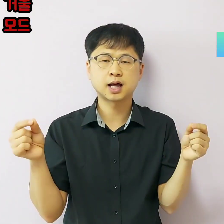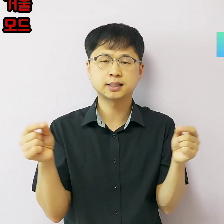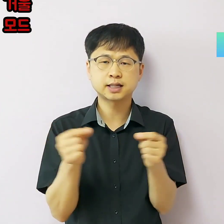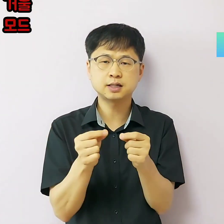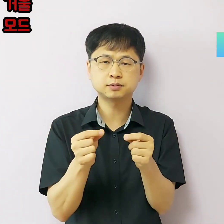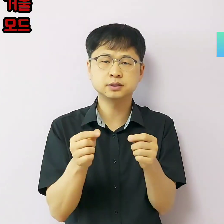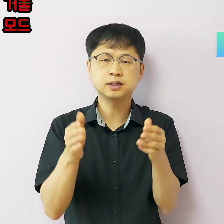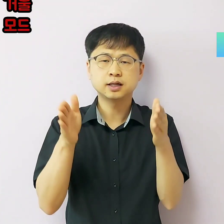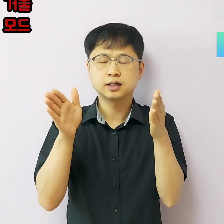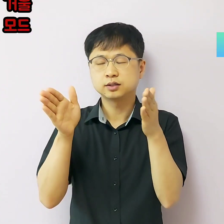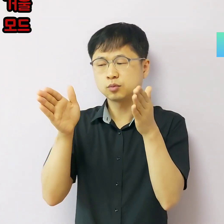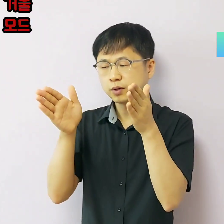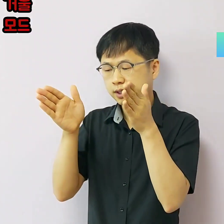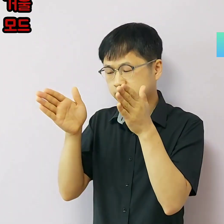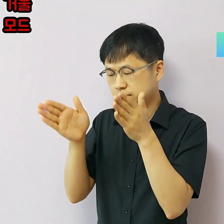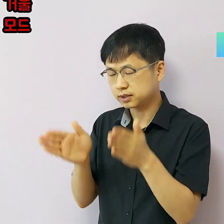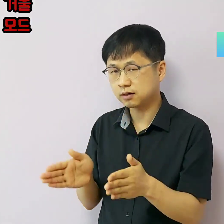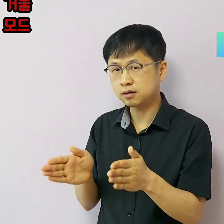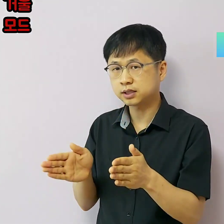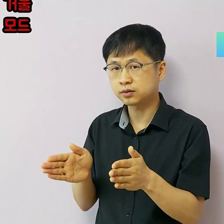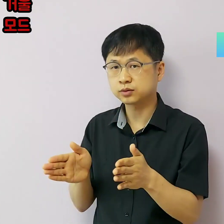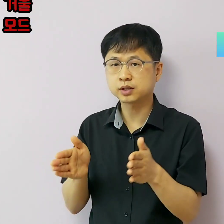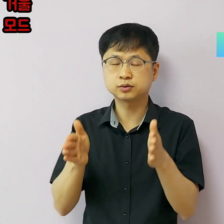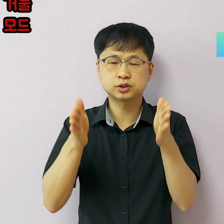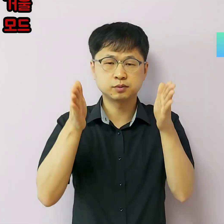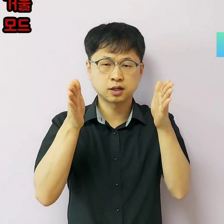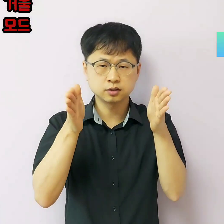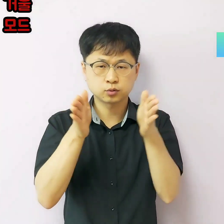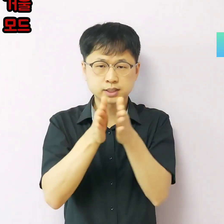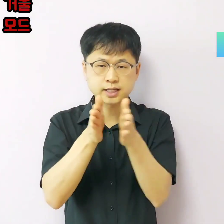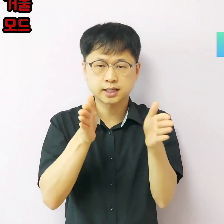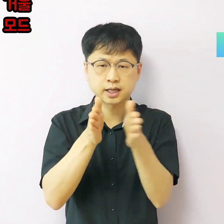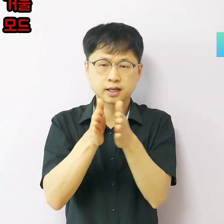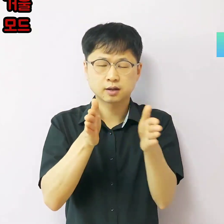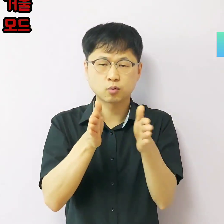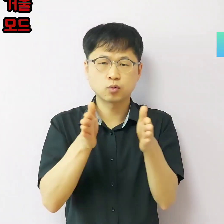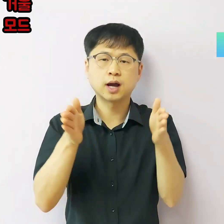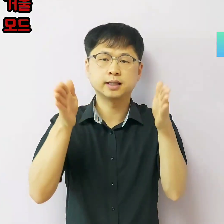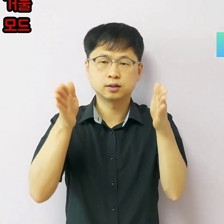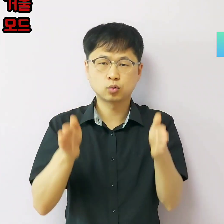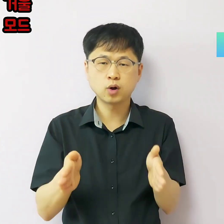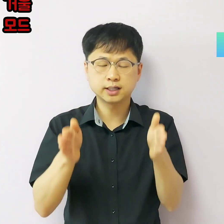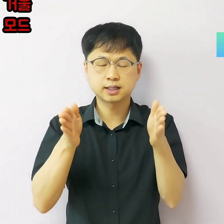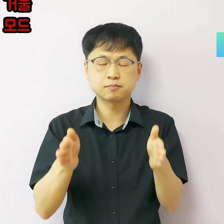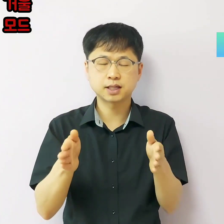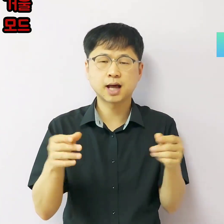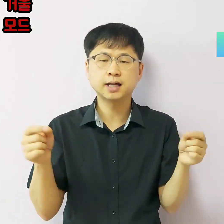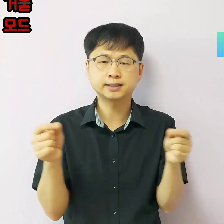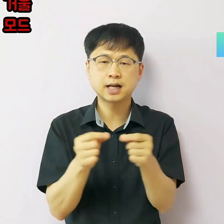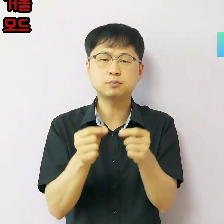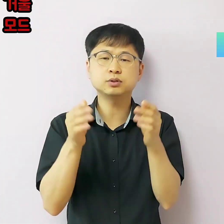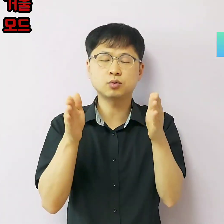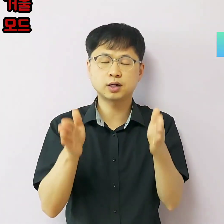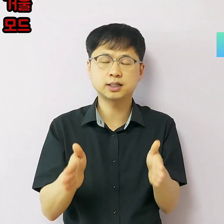나타냅니다. 짧은 손바닥을 세워서 세로로 세워주시면 그 사이에 공간, 동안이 됩니다. 짧은